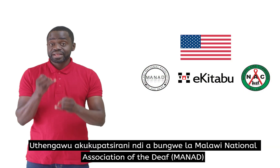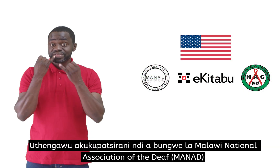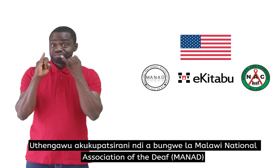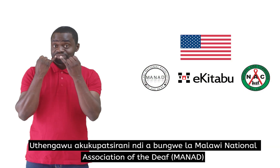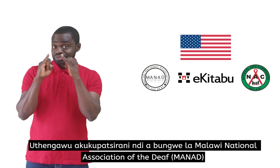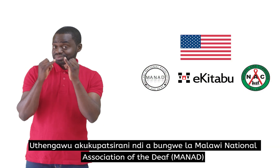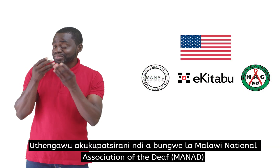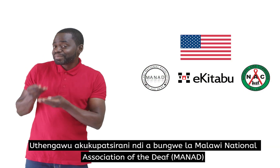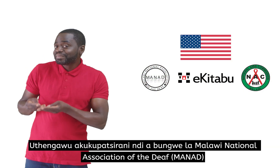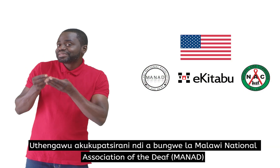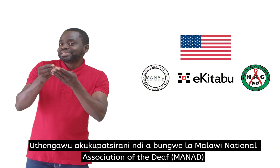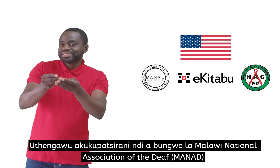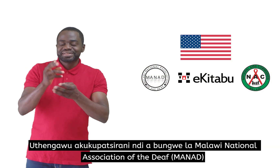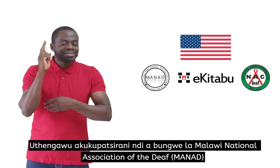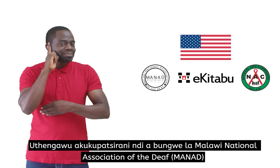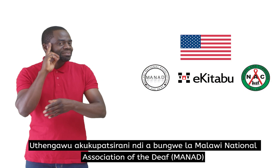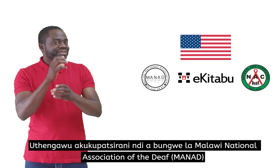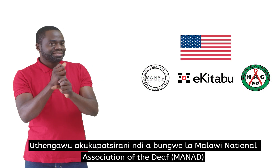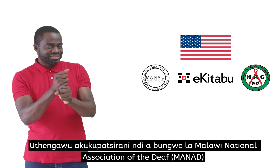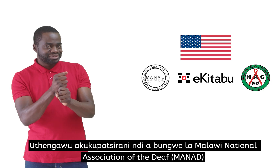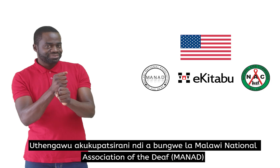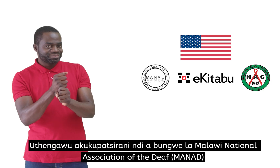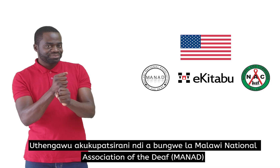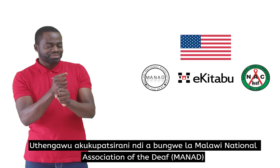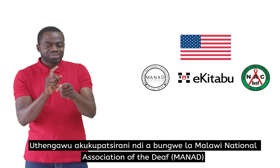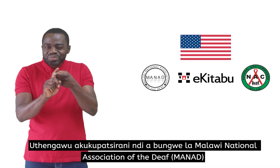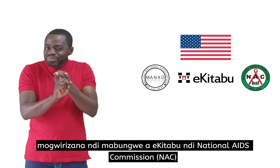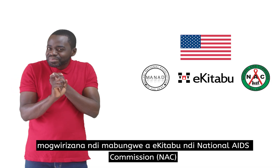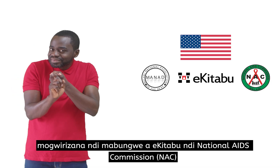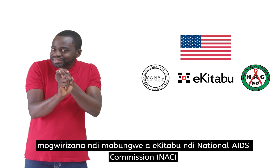Utengawo akukupatsilani ndi abungwe la Malawi National Association of the Deaf MANAD.